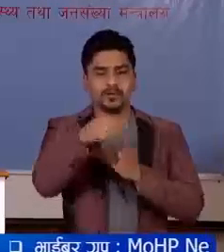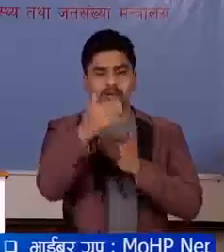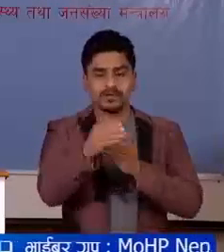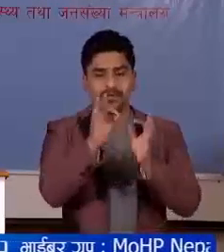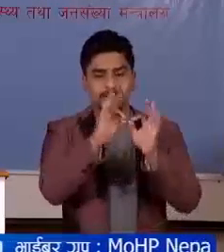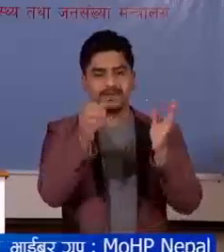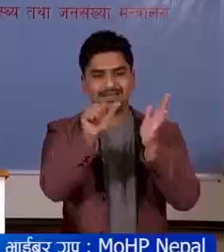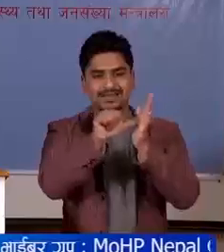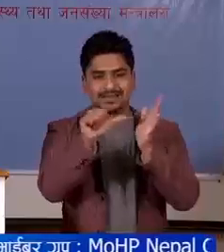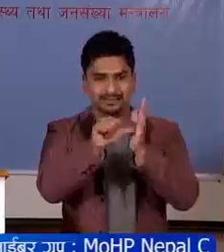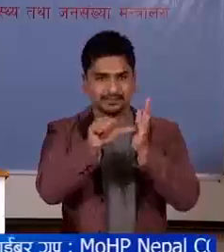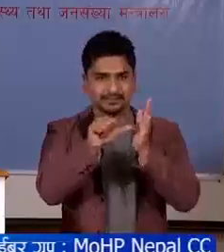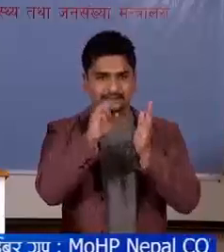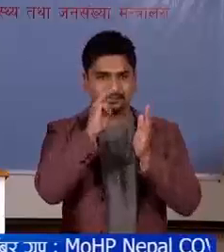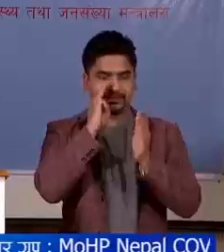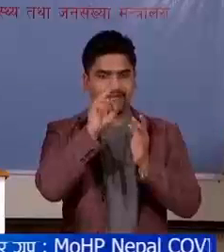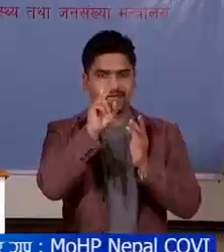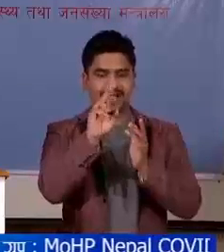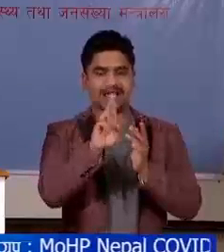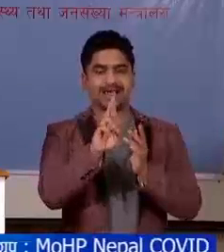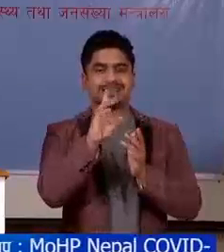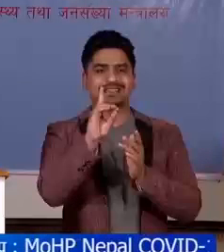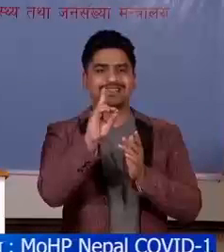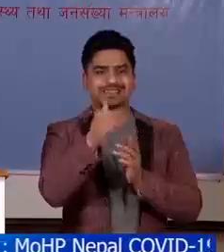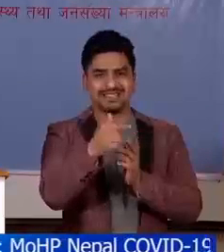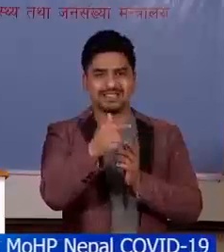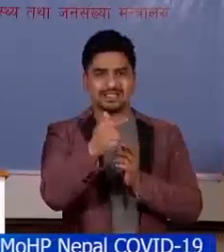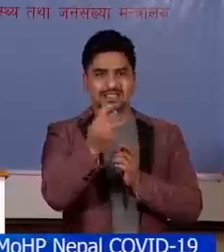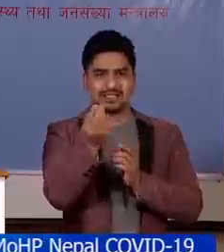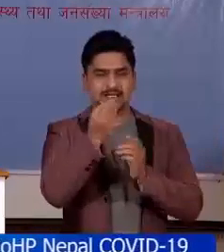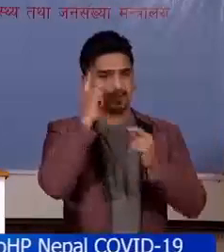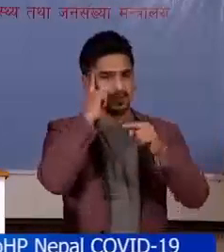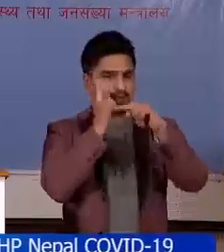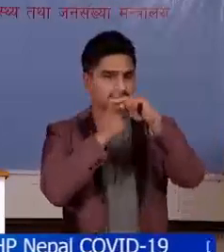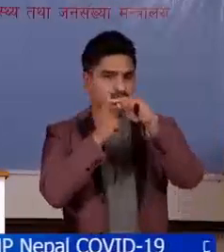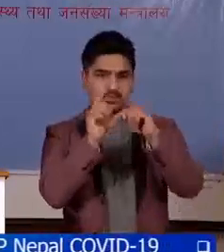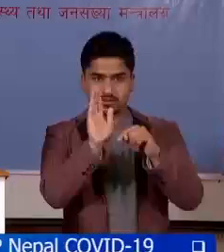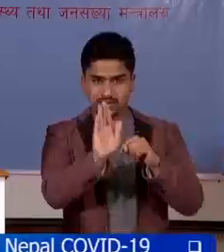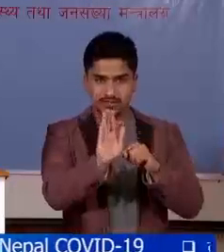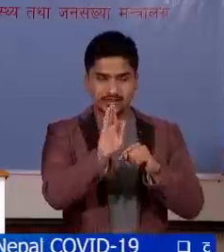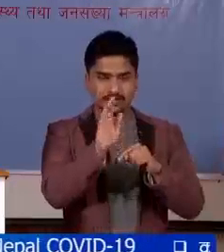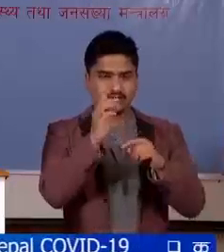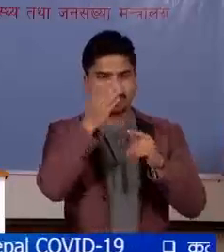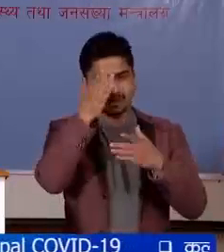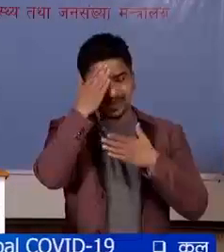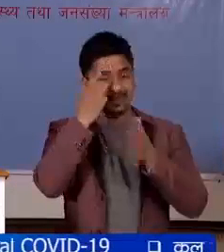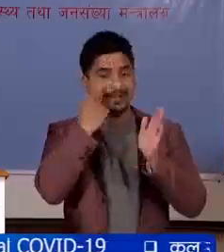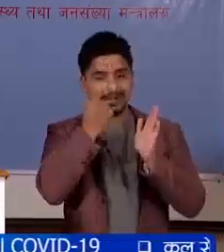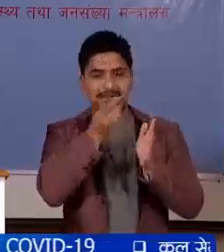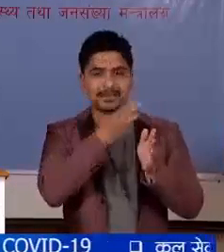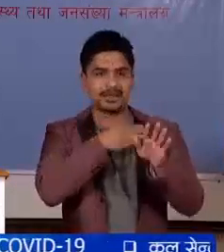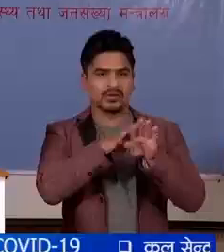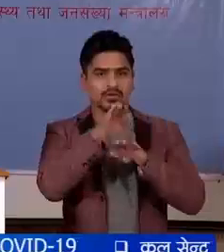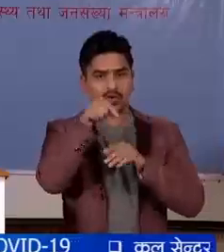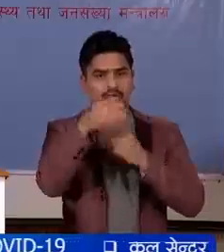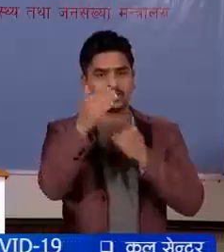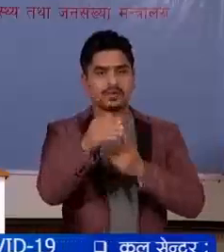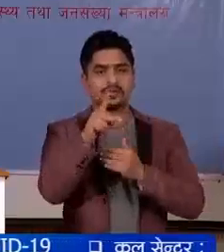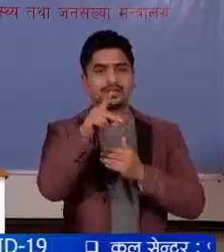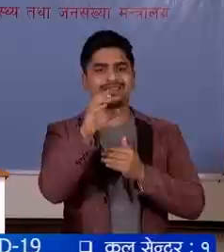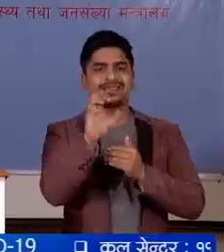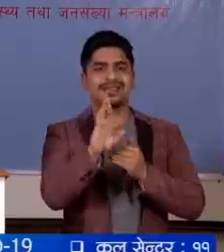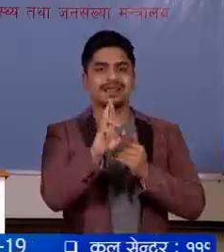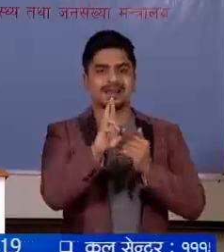सम्मा बिविद्न जिल्लामा आडेटी केई पोजिटिव आयका थे पोजिटिव केश हरुको हाल सम्मा को PCR